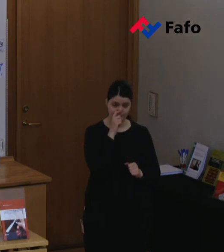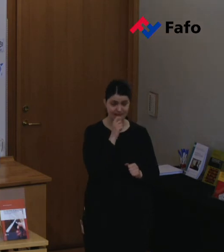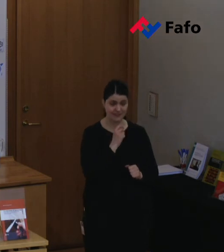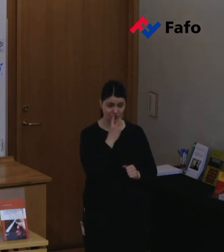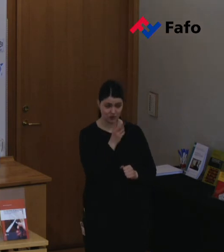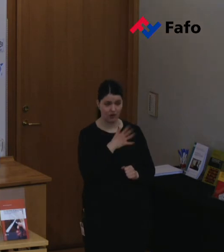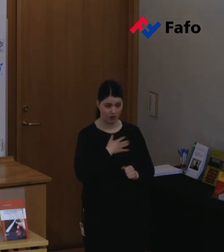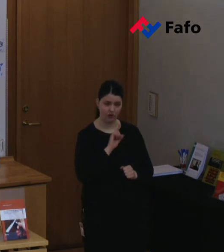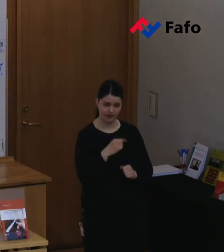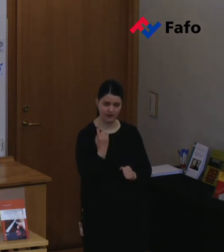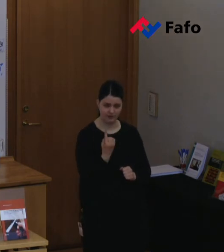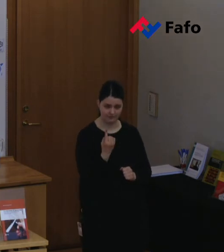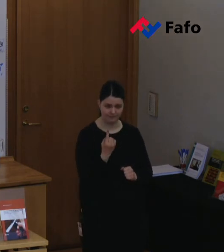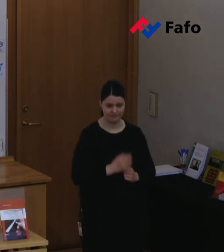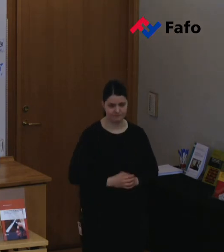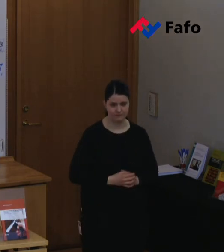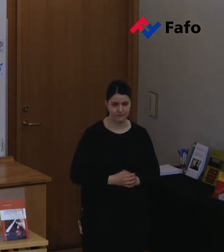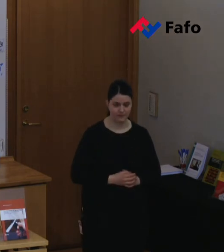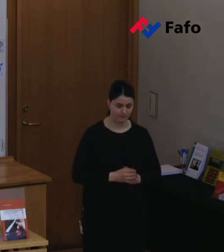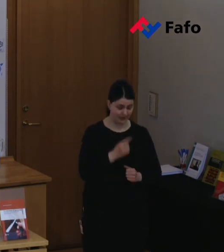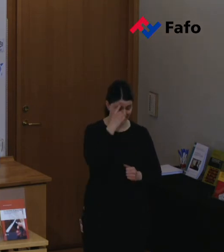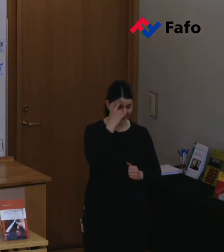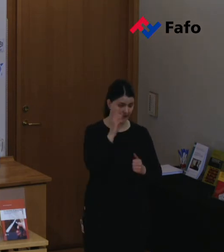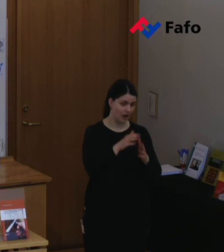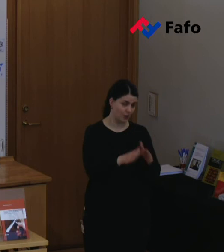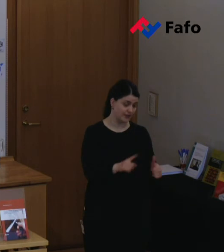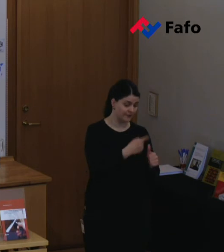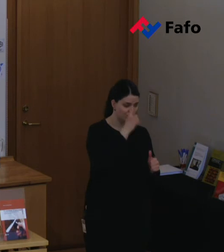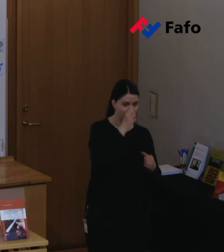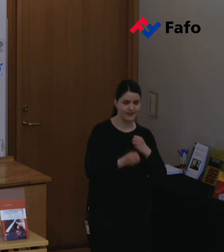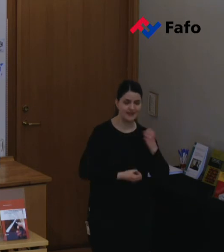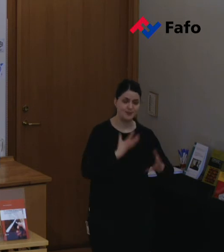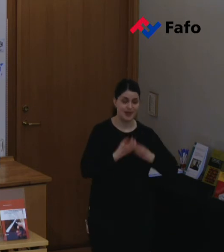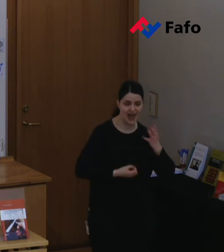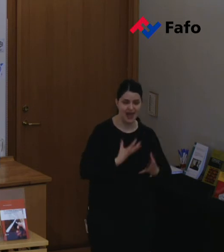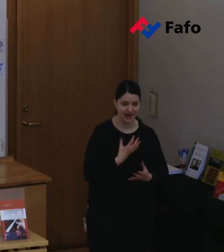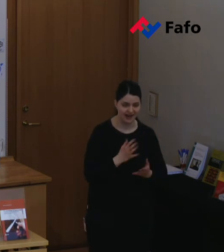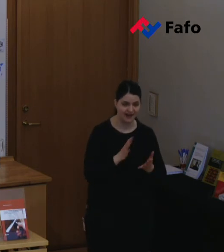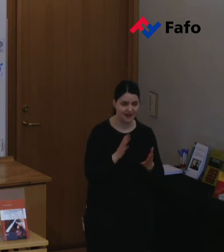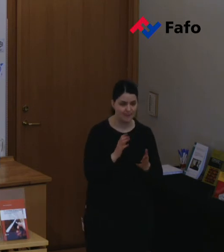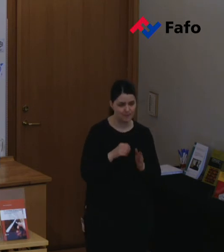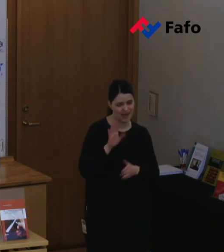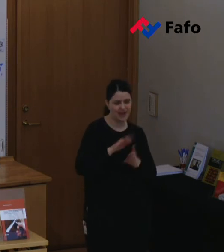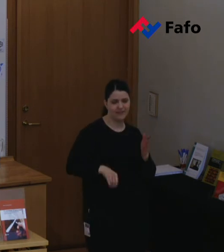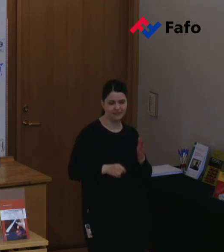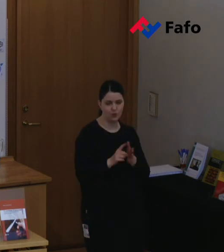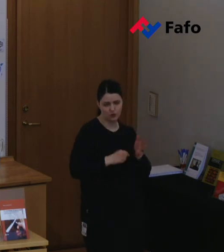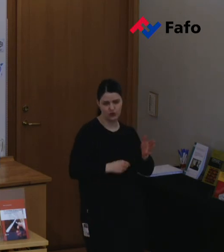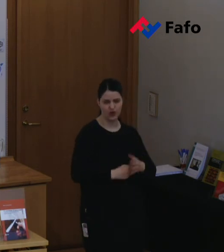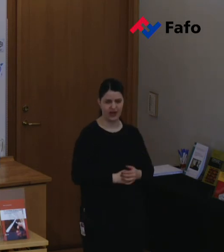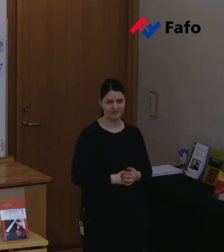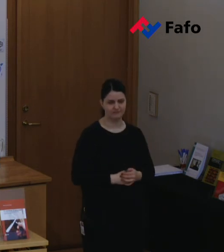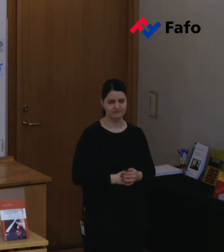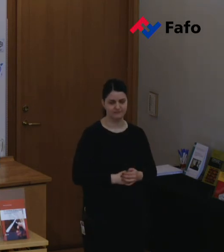på. Og jeg tenker at Housing First kan inspirere mer enn at det utfordrer. For sånn som